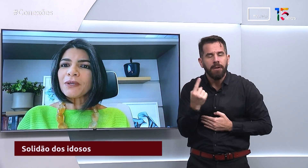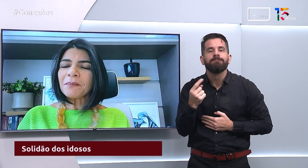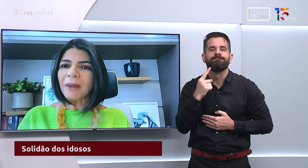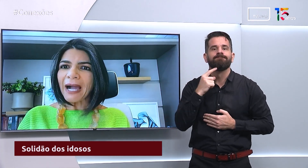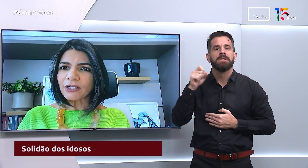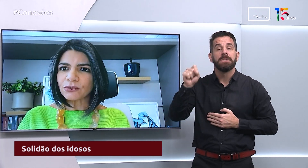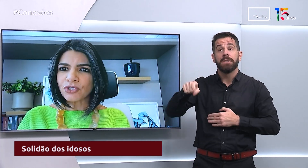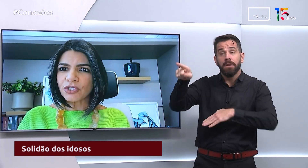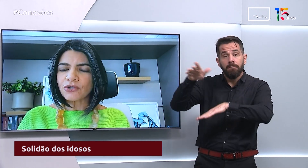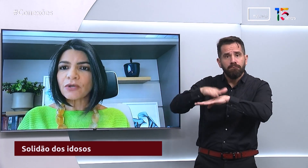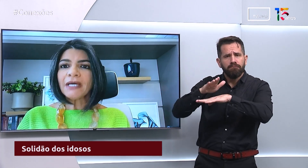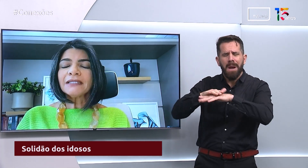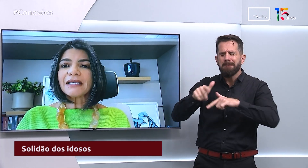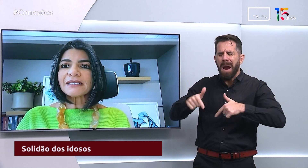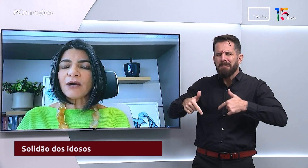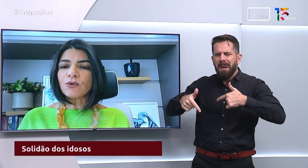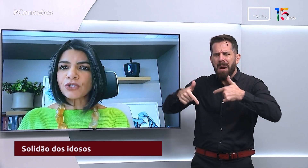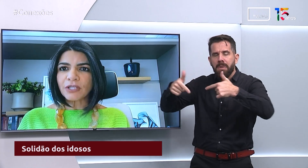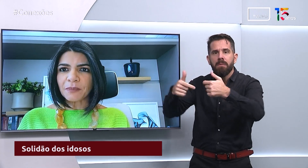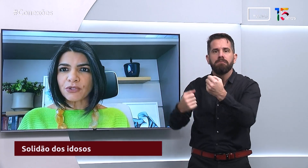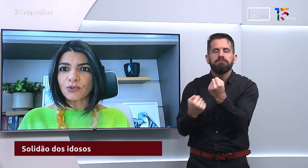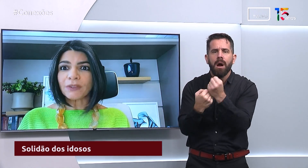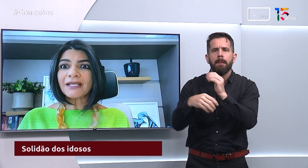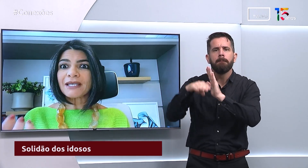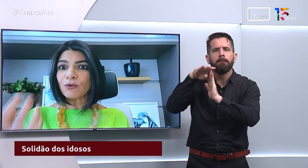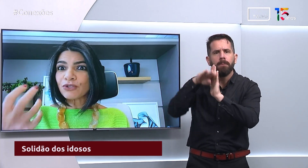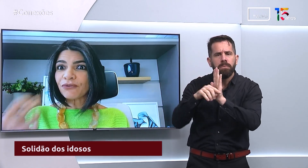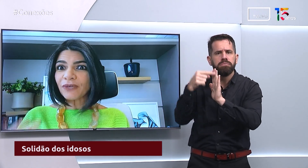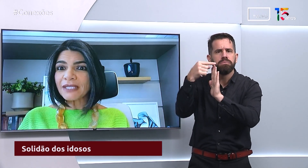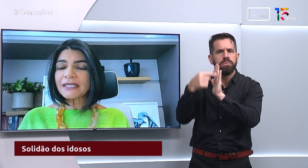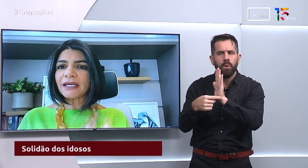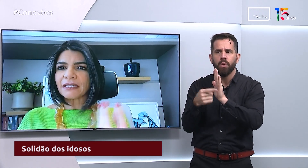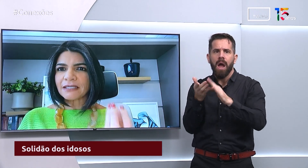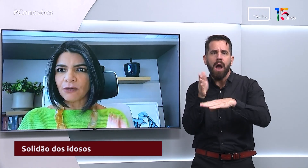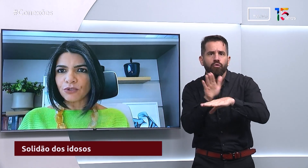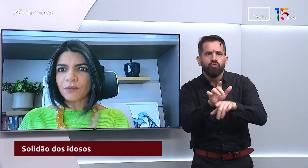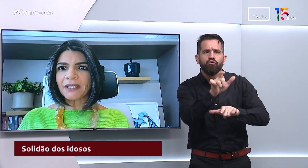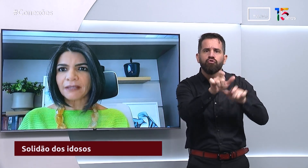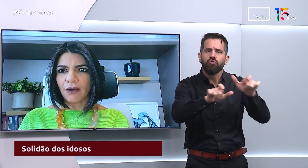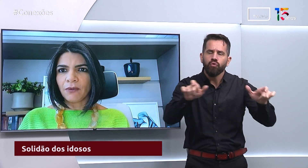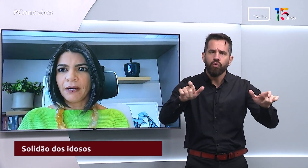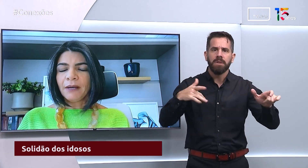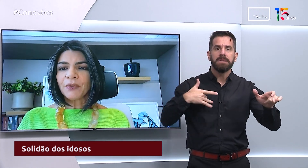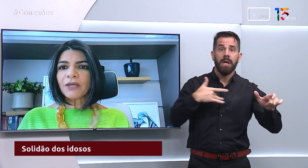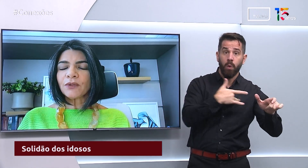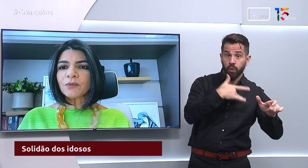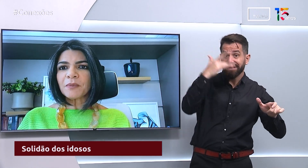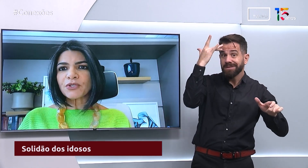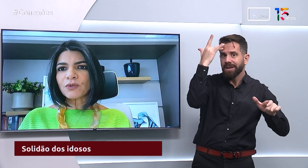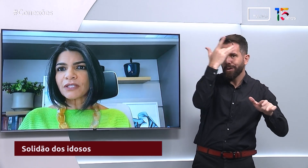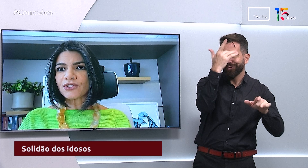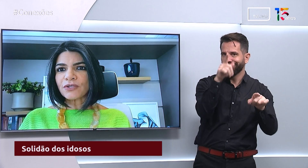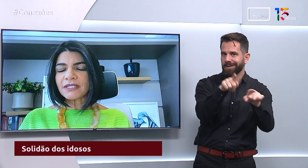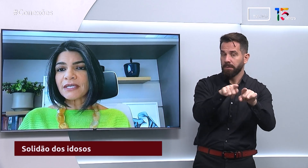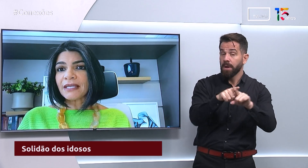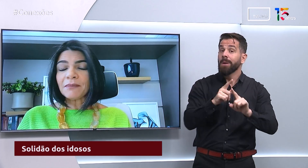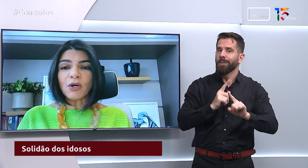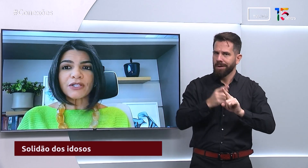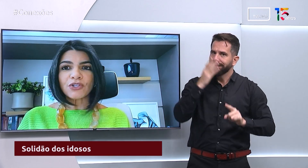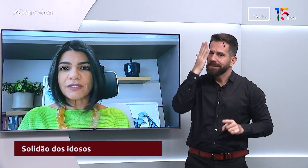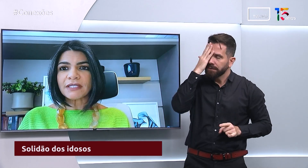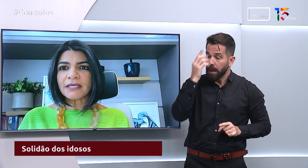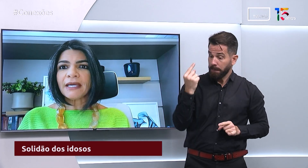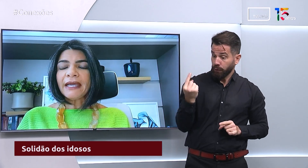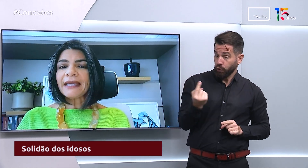diminuir o impacto disso na saúde da pessoa, na saúde física e na saúde mental. Porque quando uma pessoa está sozinha, ela